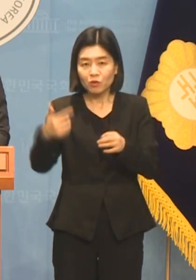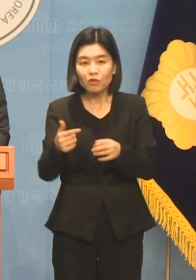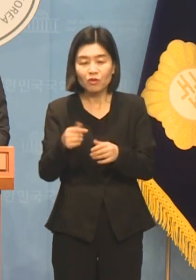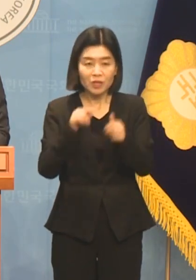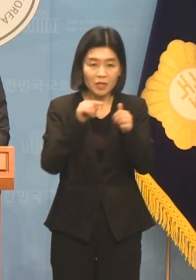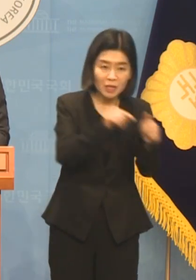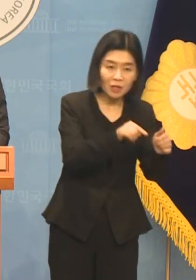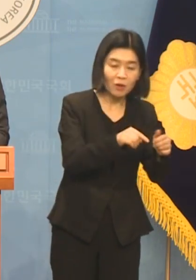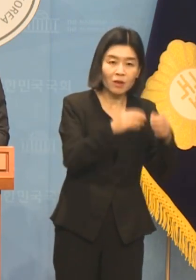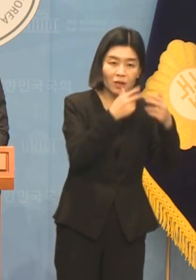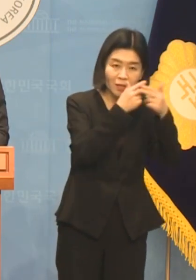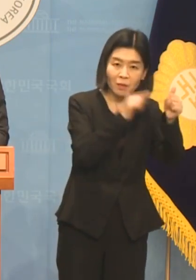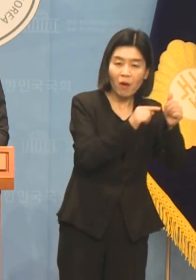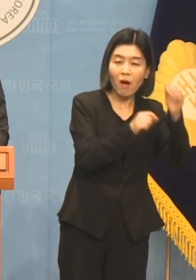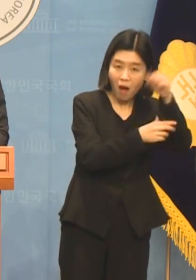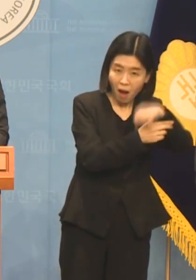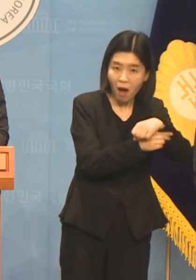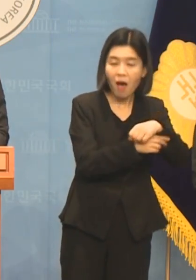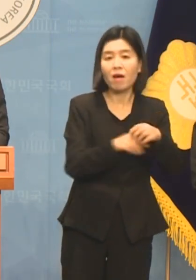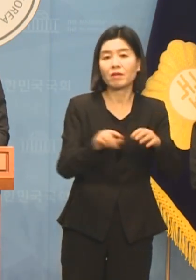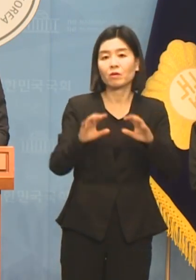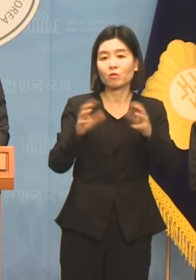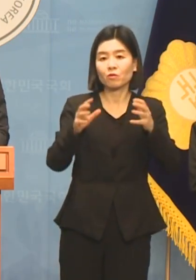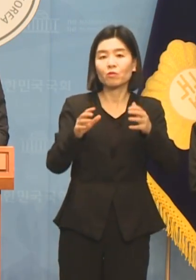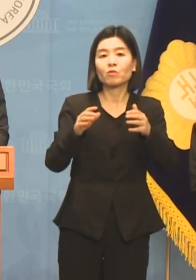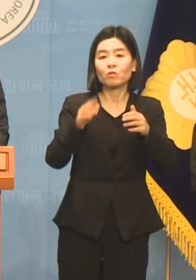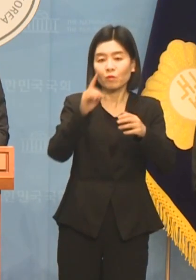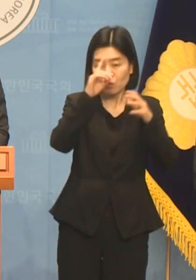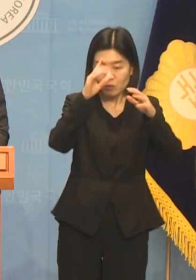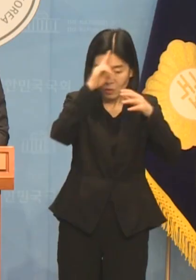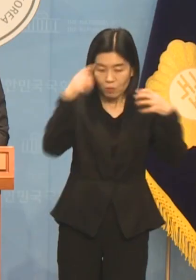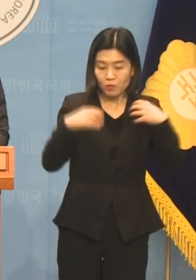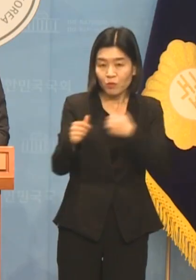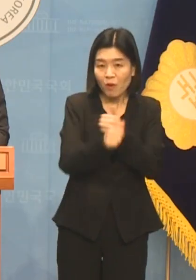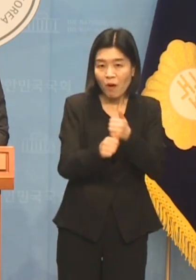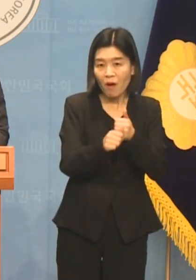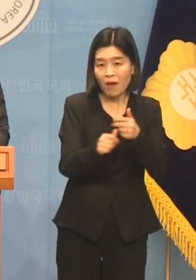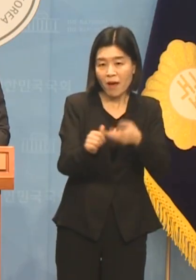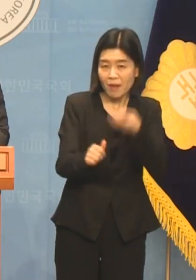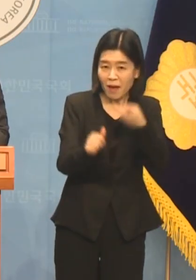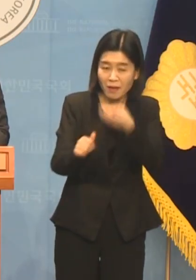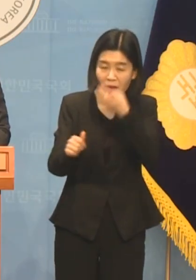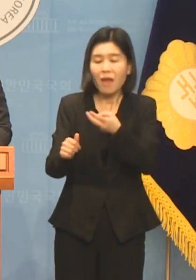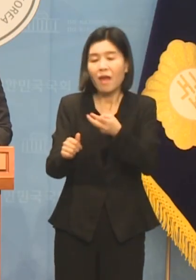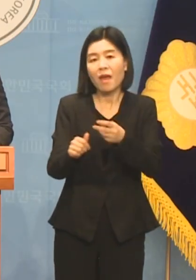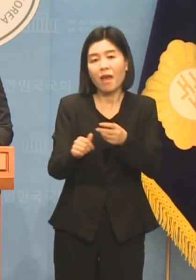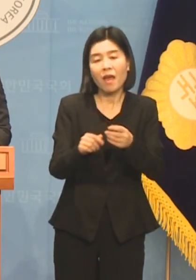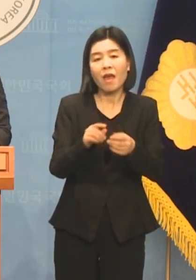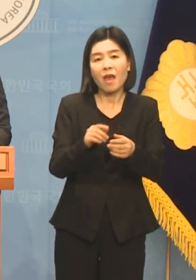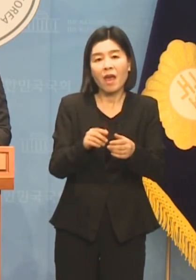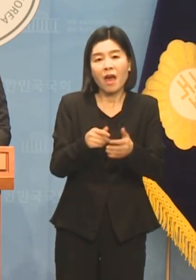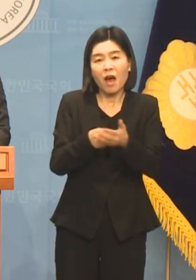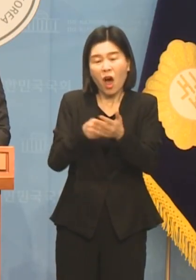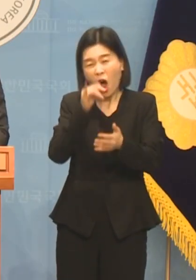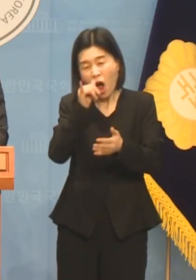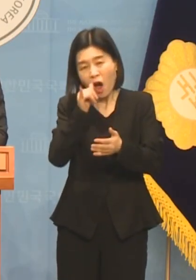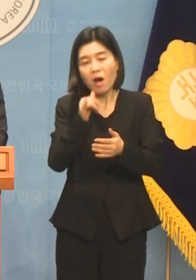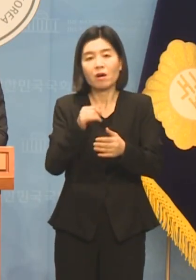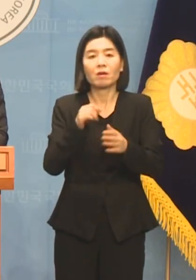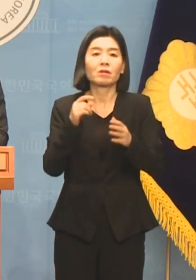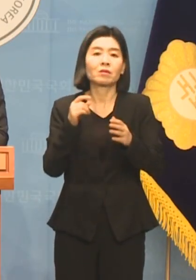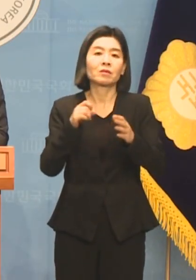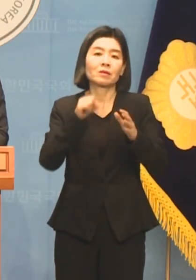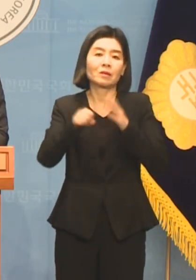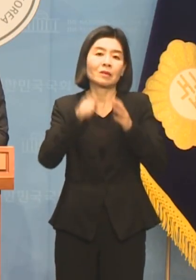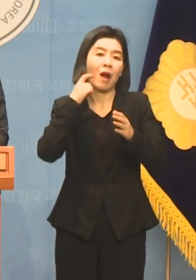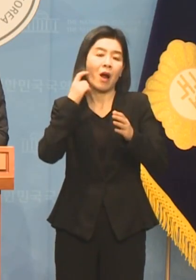국무위원 총탄핵 운운하면서 무정부 상태를 만들겠다고 공언했다고 재차 주장했습니다. 내란죄란